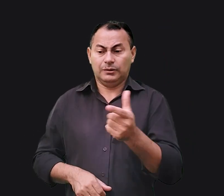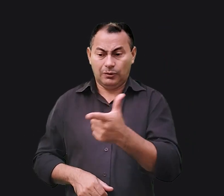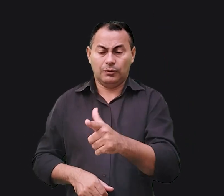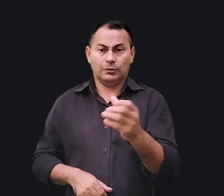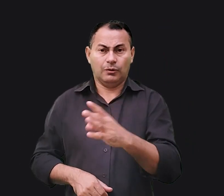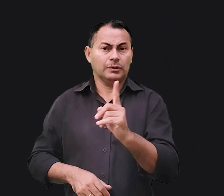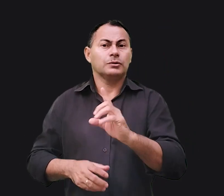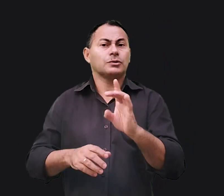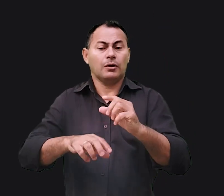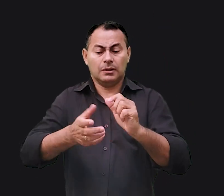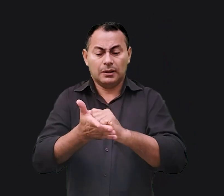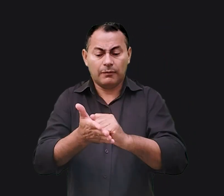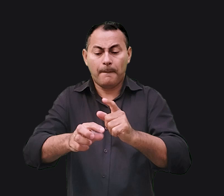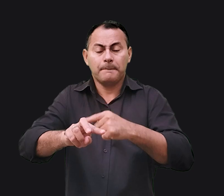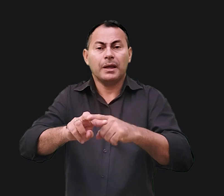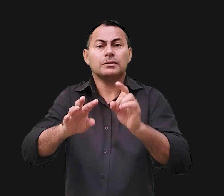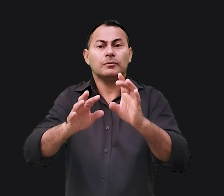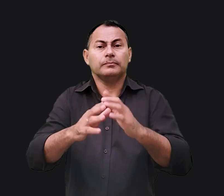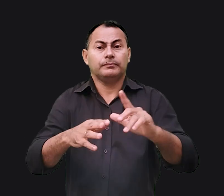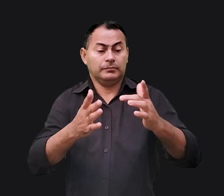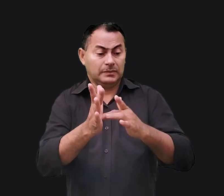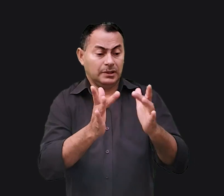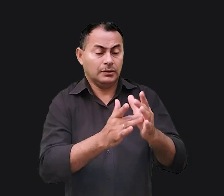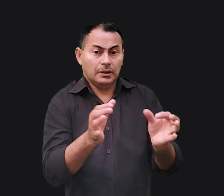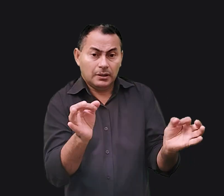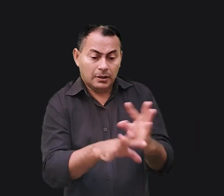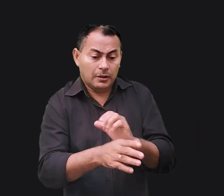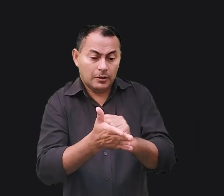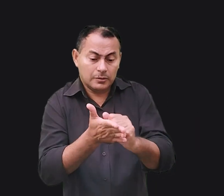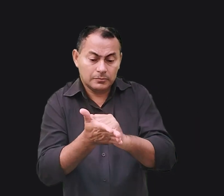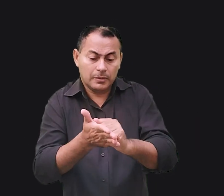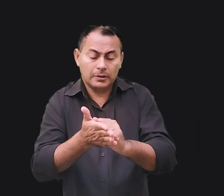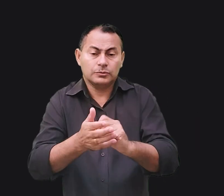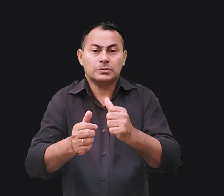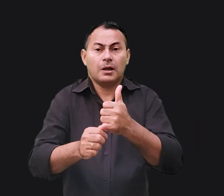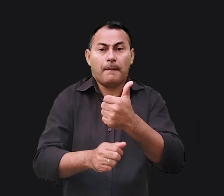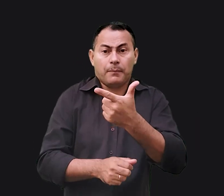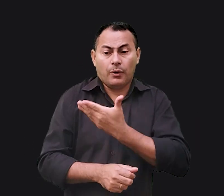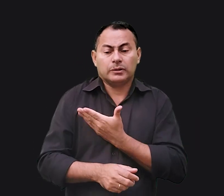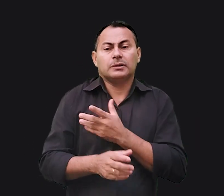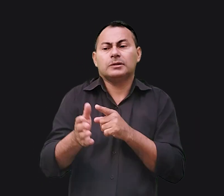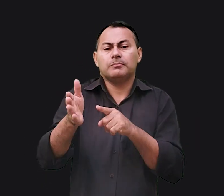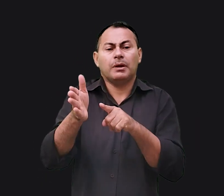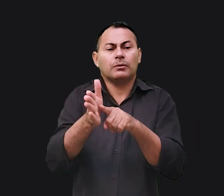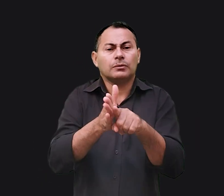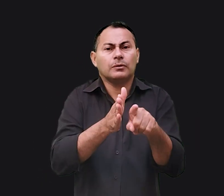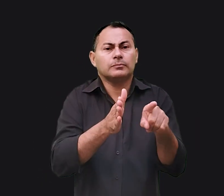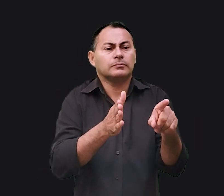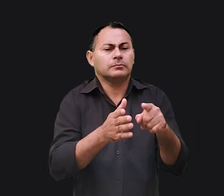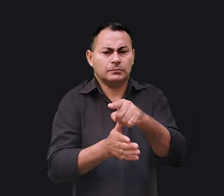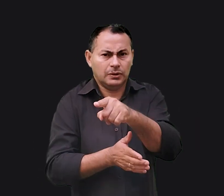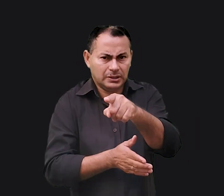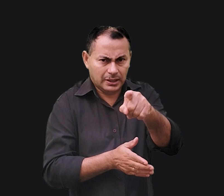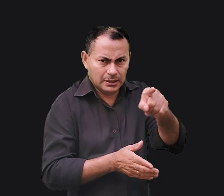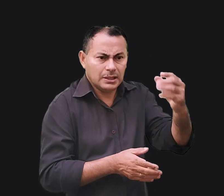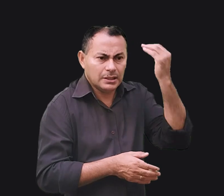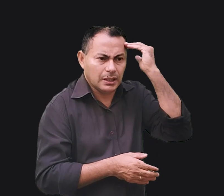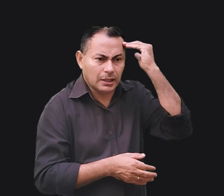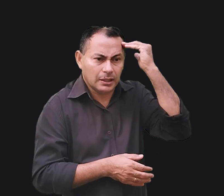os pés. Depois que Jesus terminou de lavar os pés dos apóstolos, lhes perguntou: Vocês entendem o